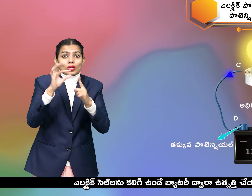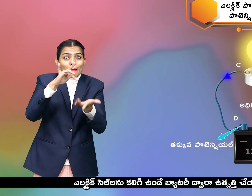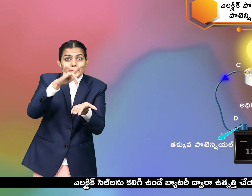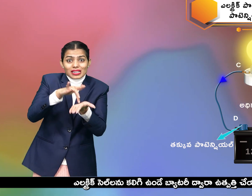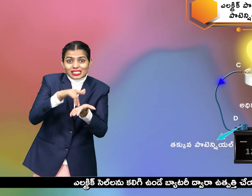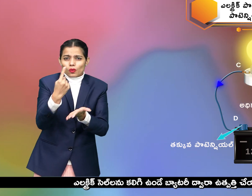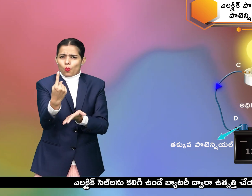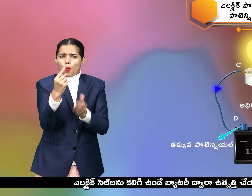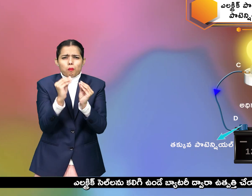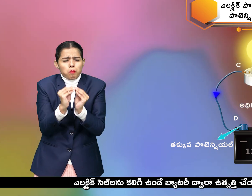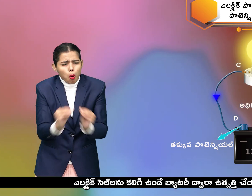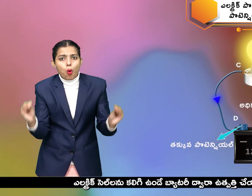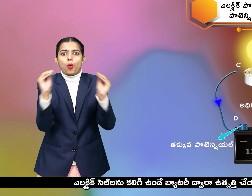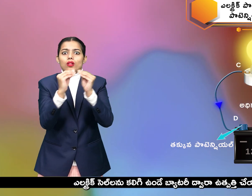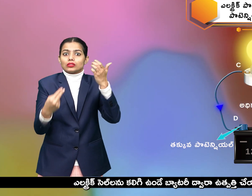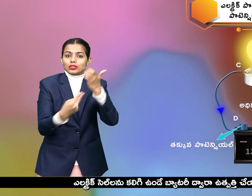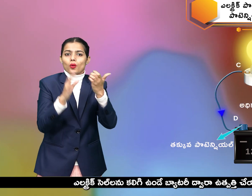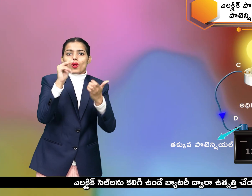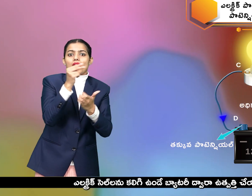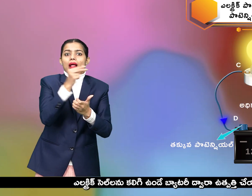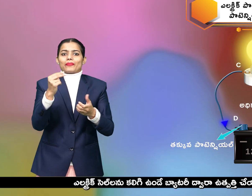ఉత్పత్తి చేయబడవచ్చు.